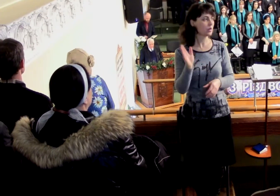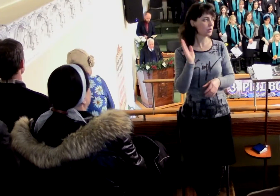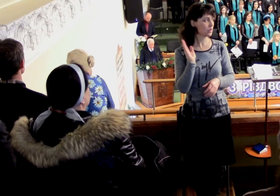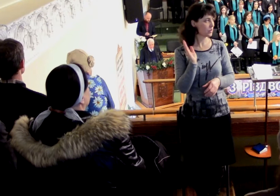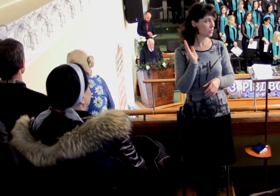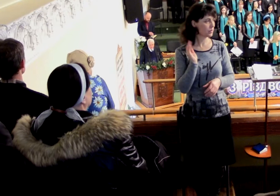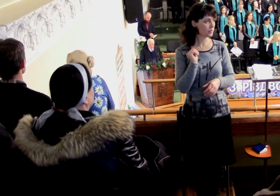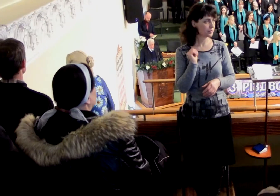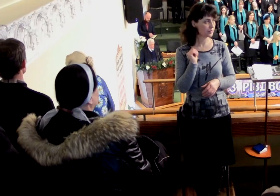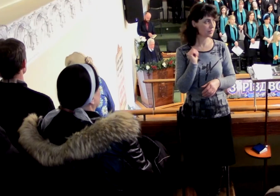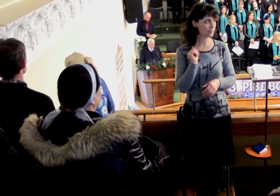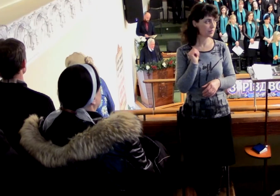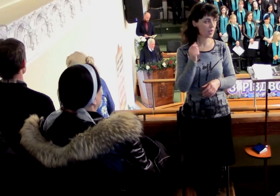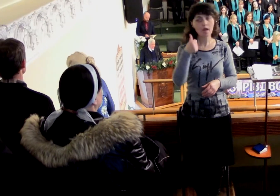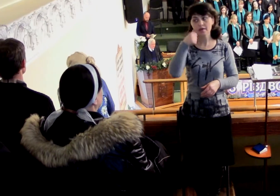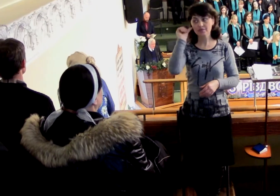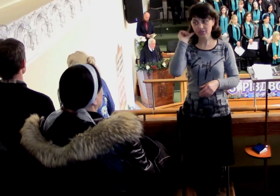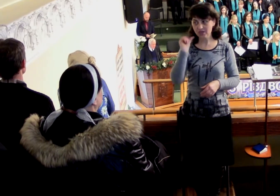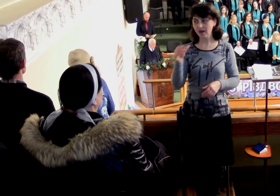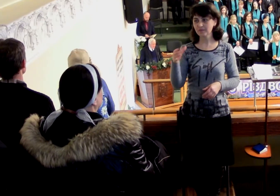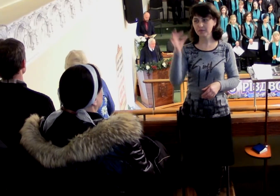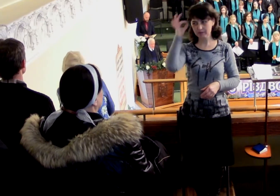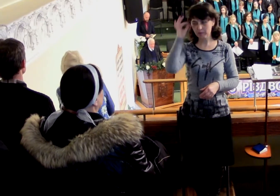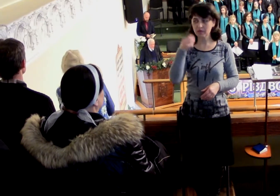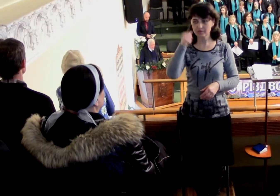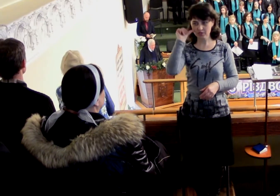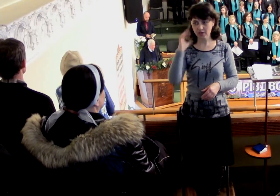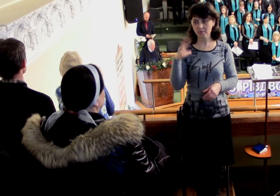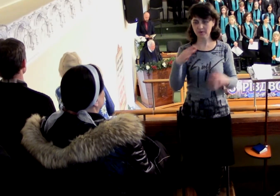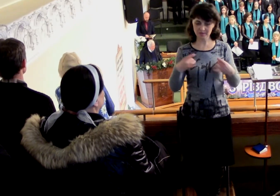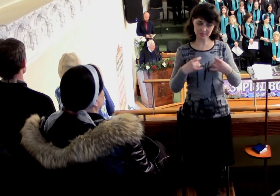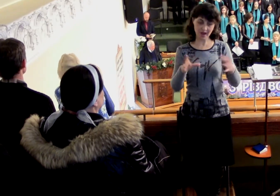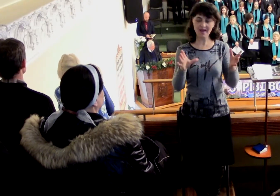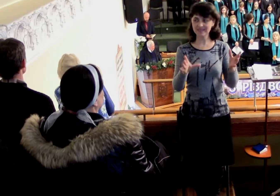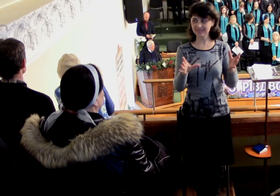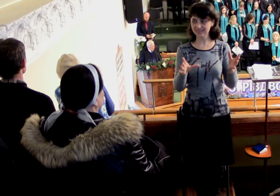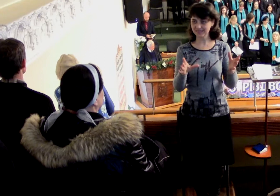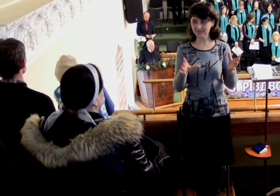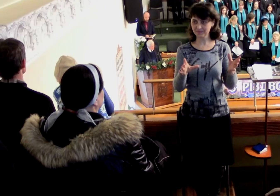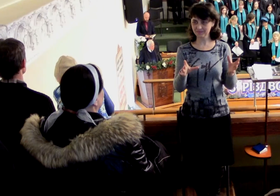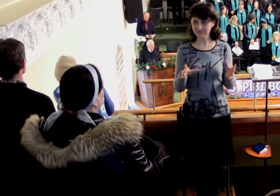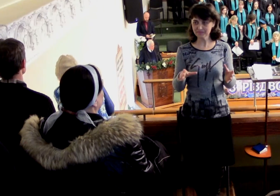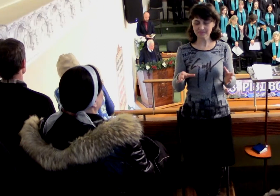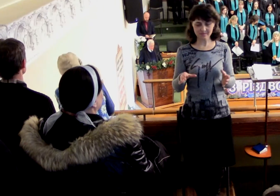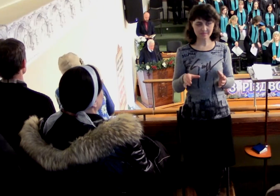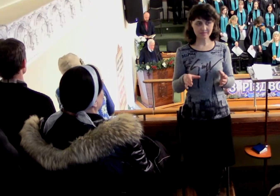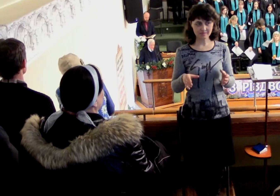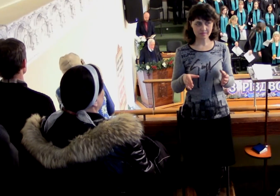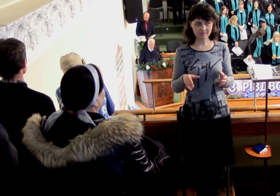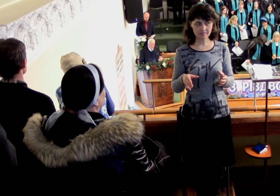попраздновали. Они сегодня присутствуют, слушают. Только самые маленькие там какое-то время будут моим